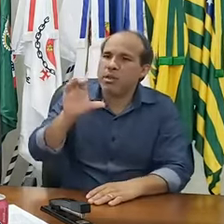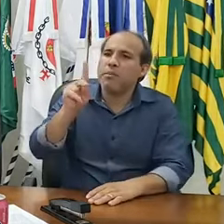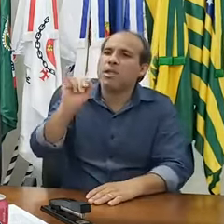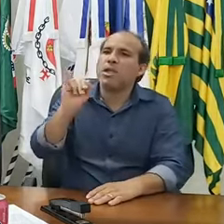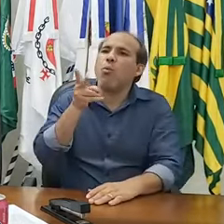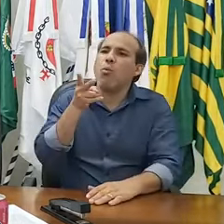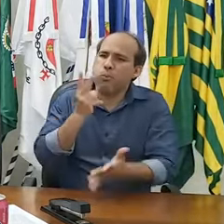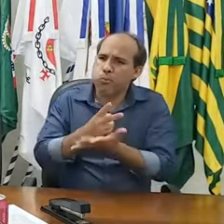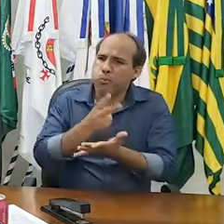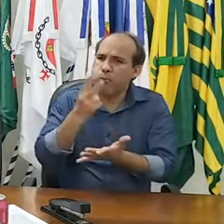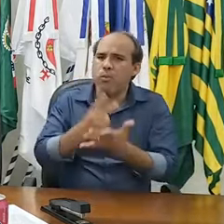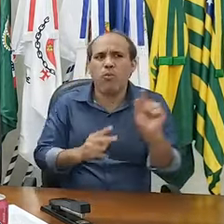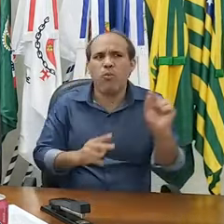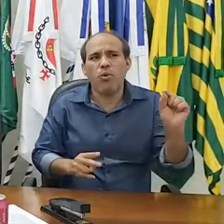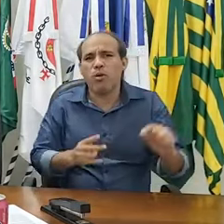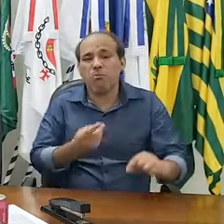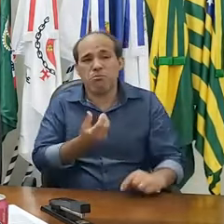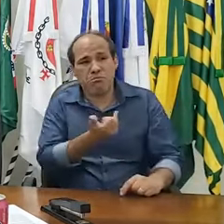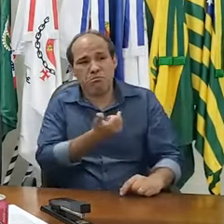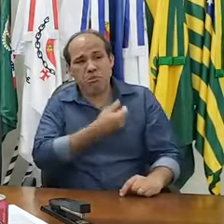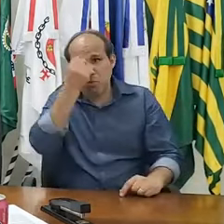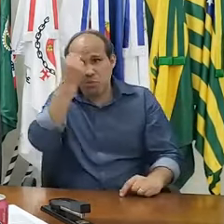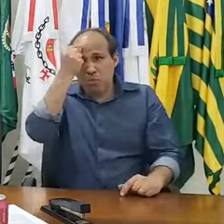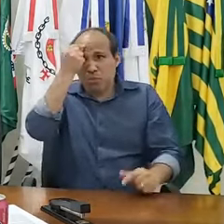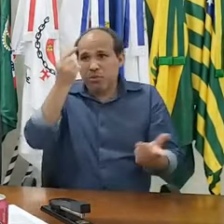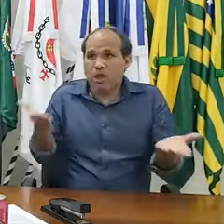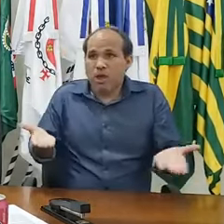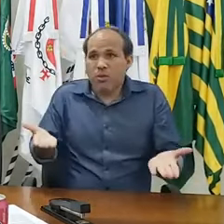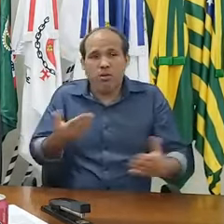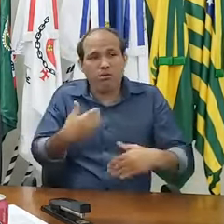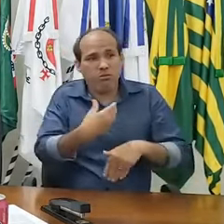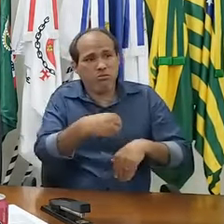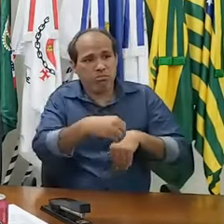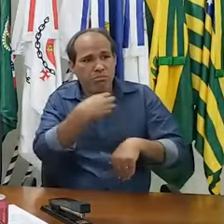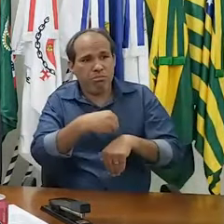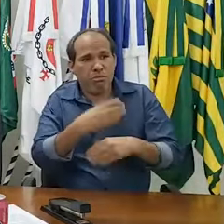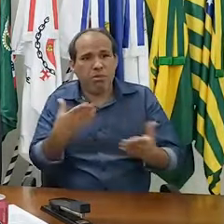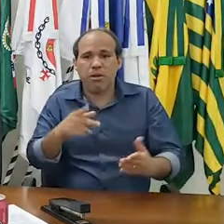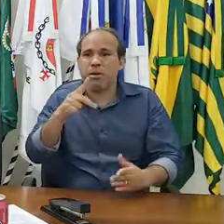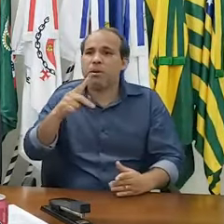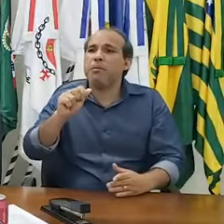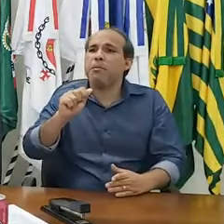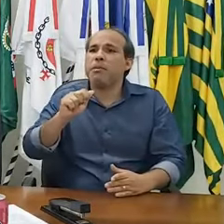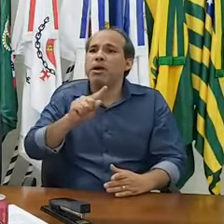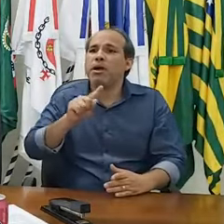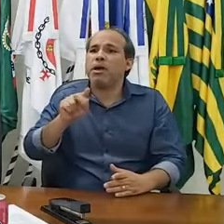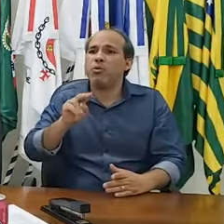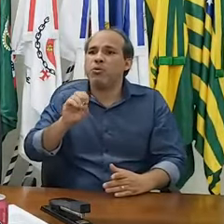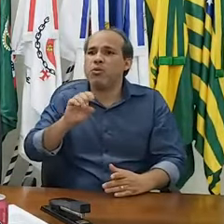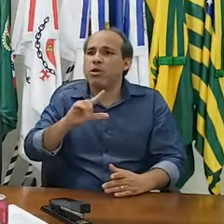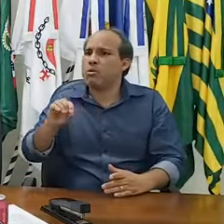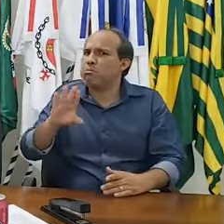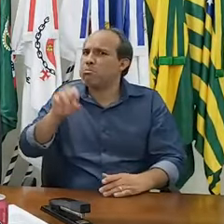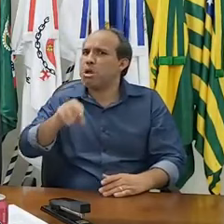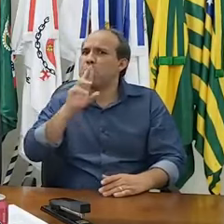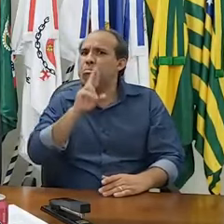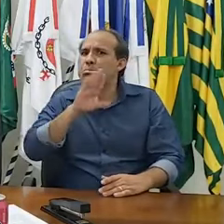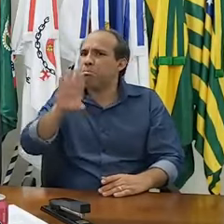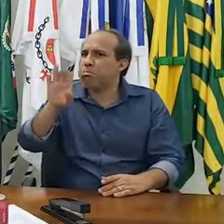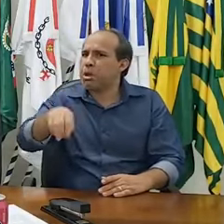continua lá, pelo que fiquei sabendo agora, informação que chega aqui que o Pazuello foi muito bem, mas a